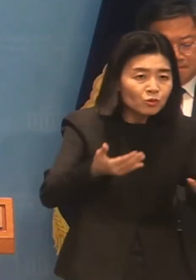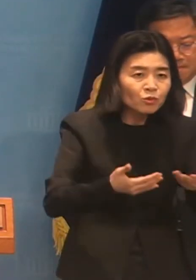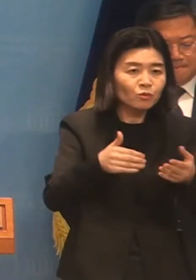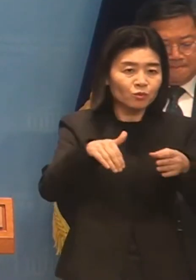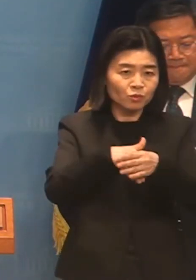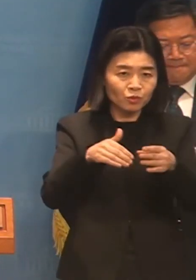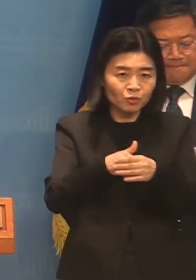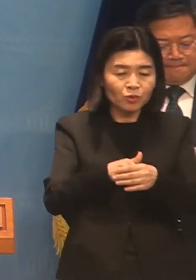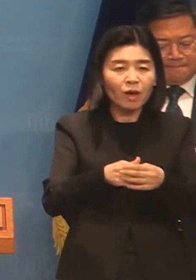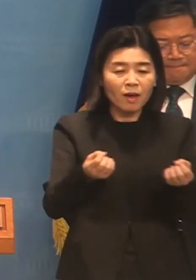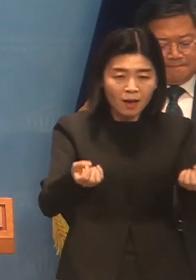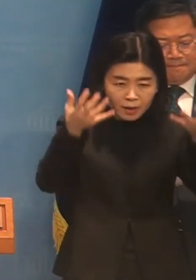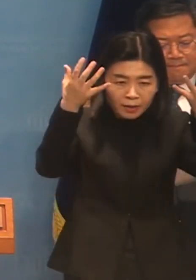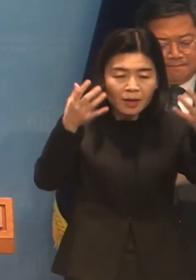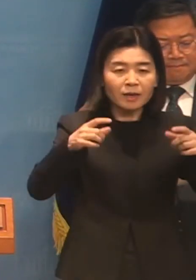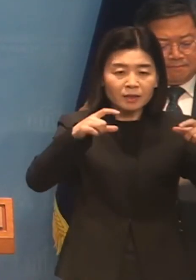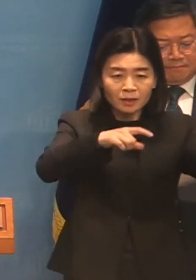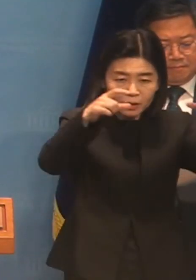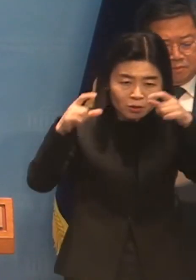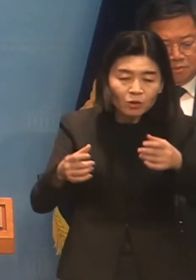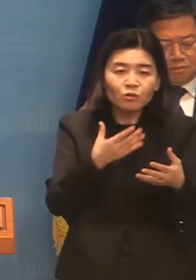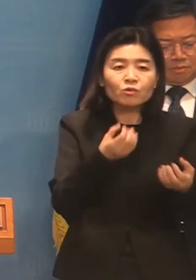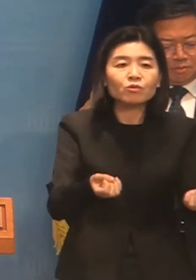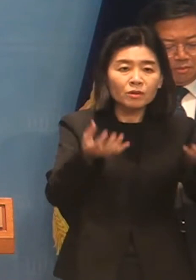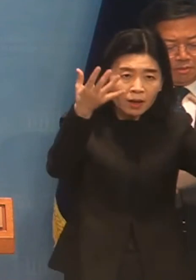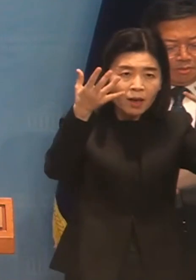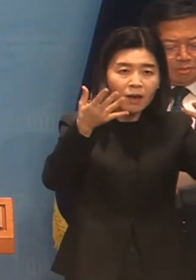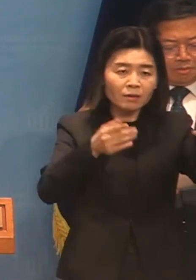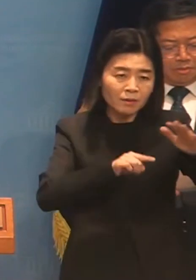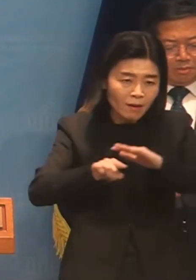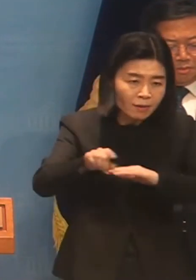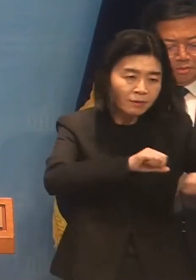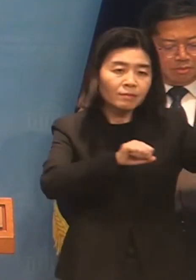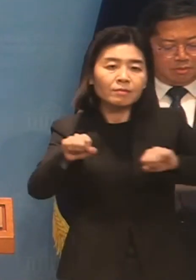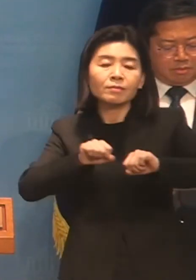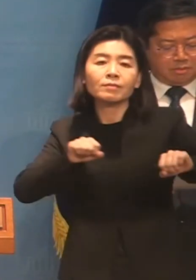일하며 대한민국 예술 생태계의 뿌리를 만들고 있는 이들이다.